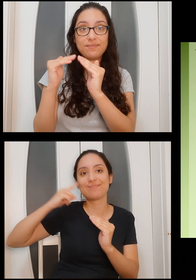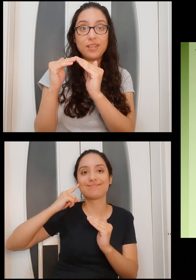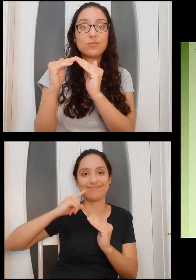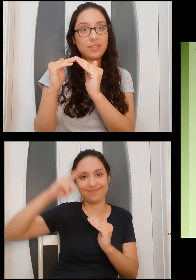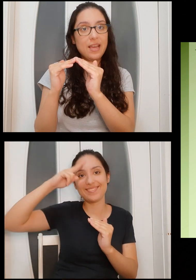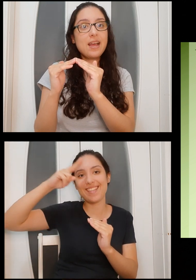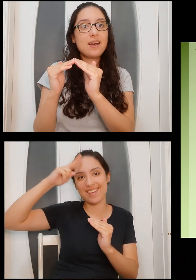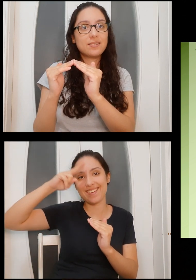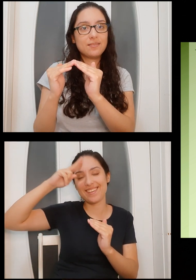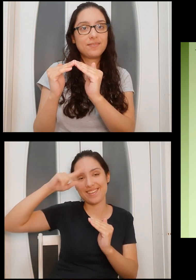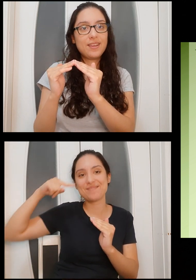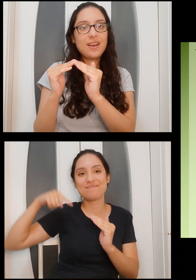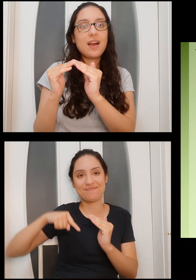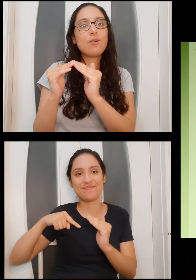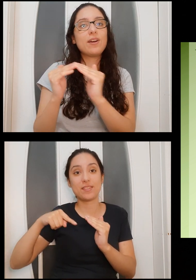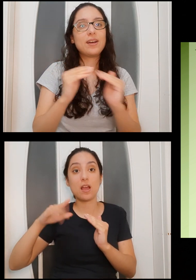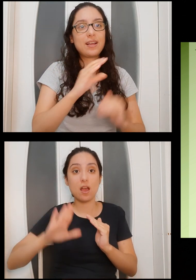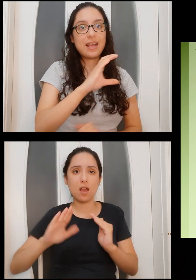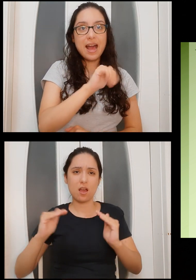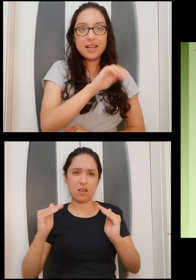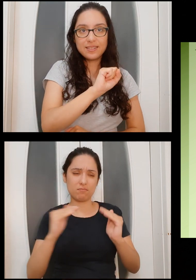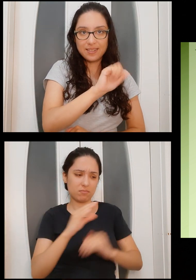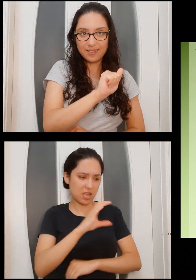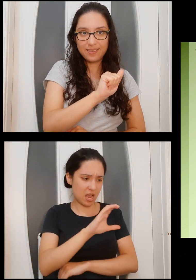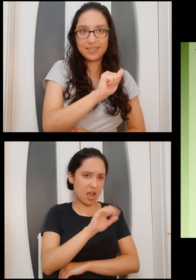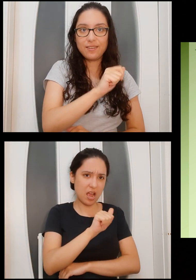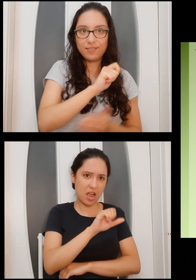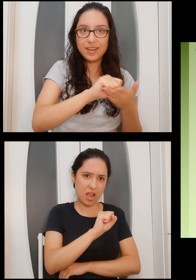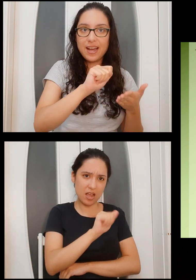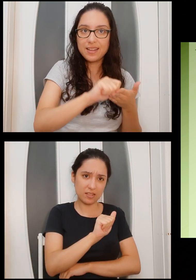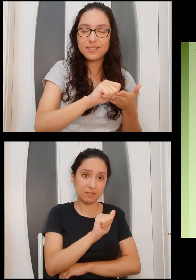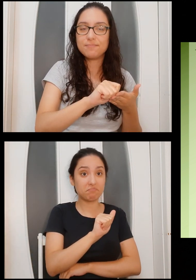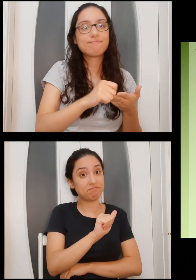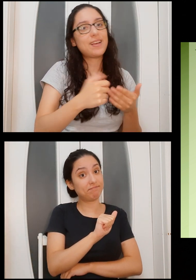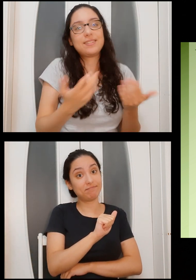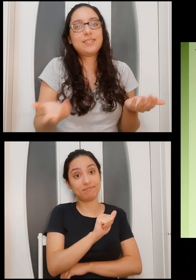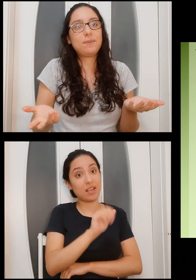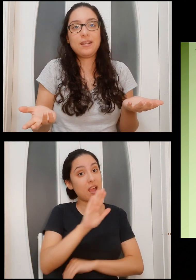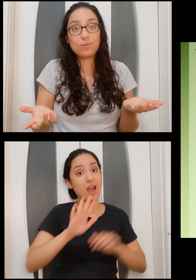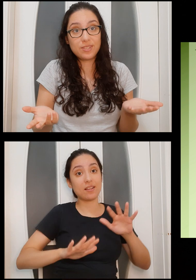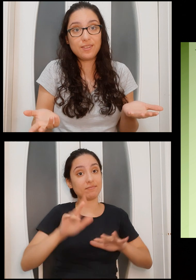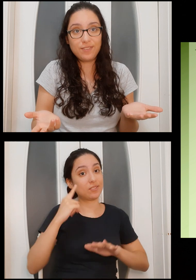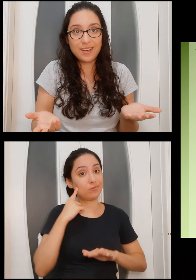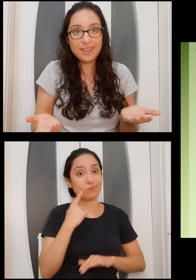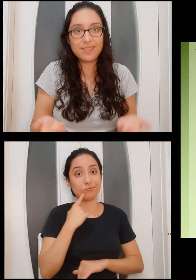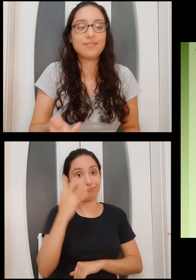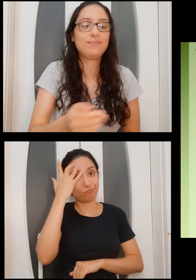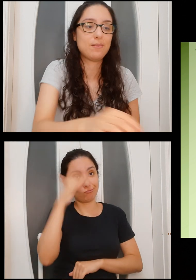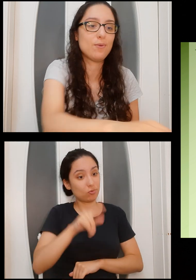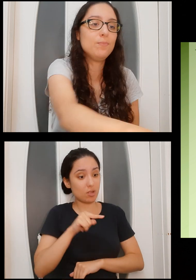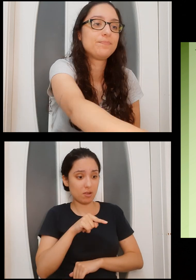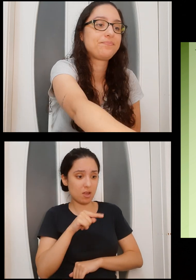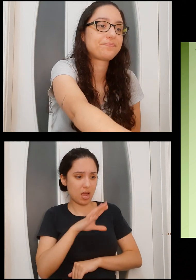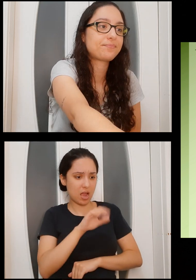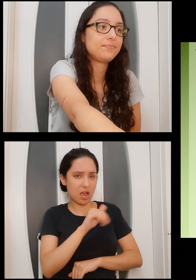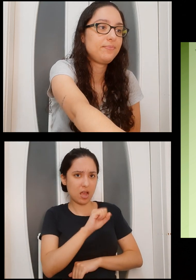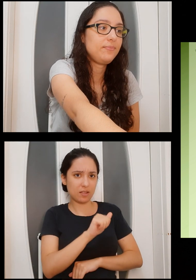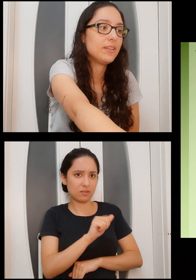aqui, ó. Isso aqui é casa. Agora, casa, escrever casa, às vezes para ele não significa nada, tá